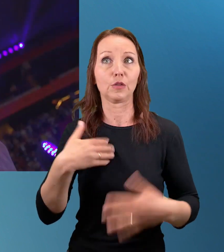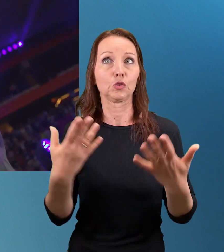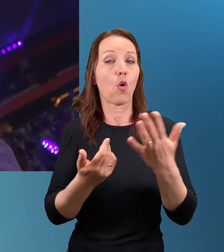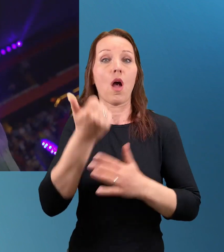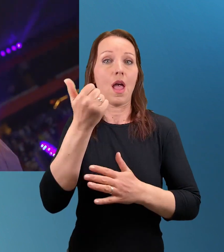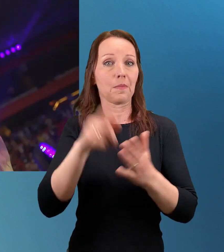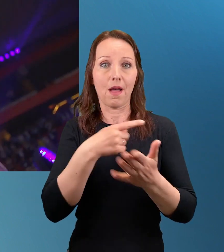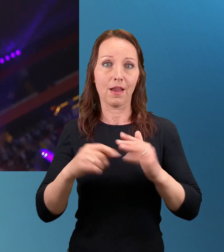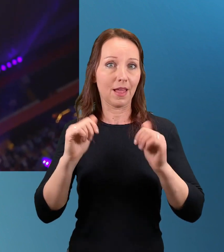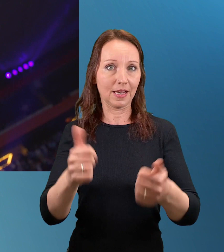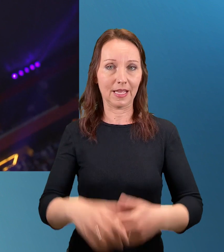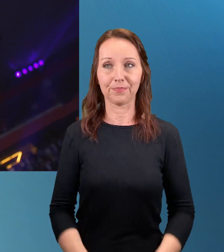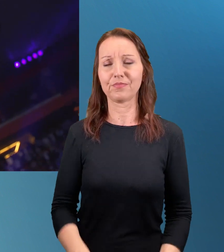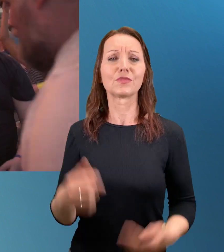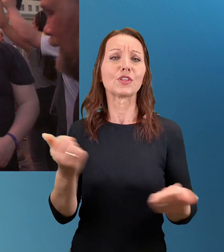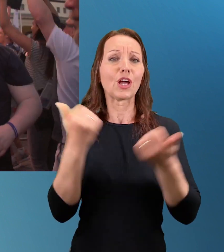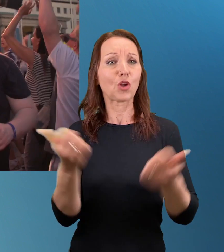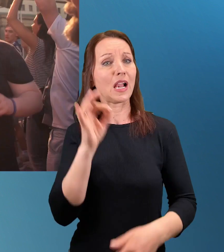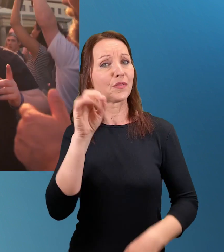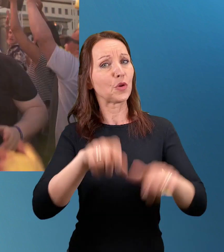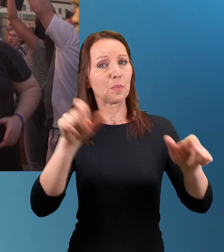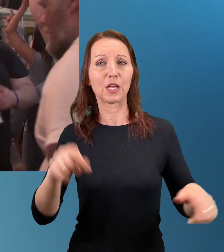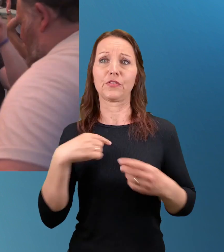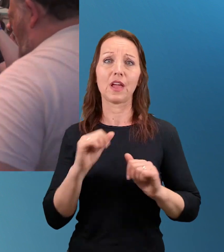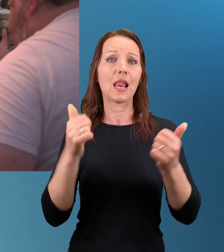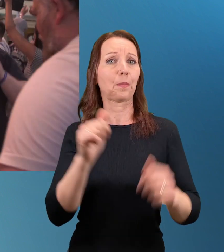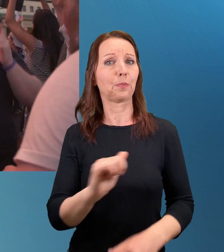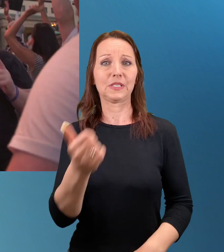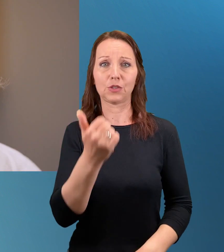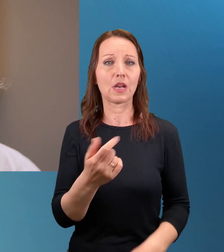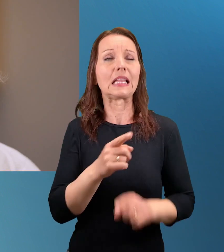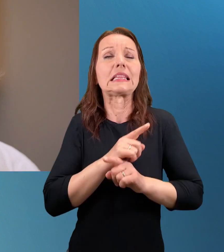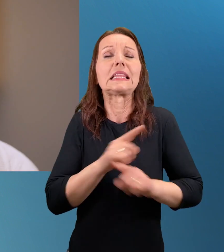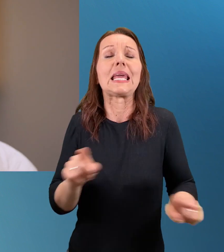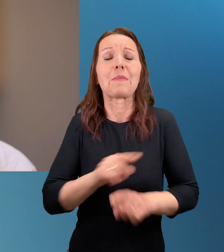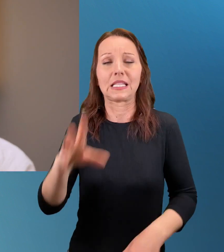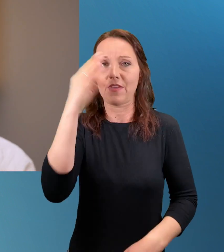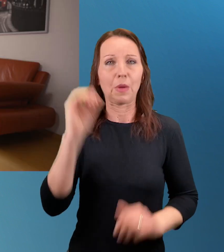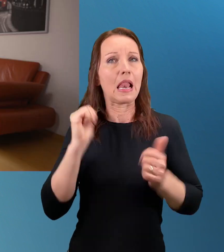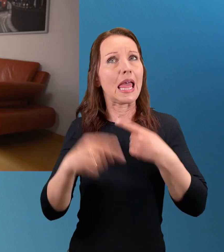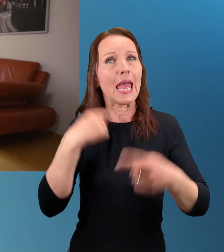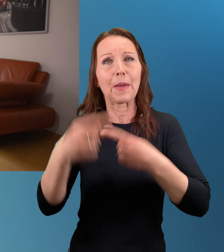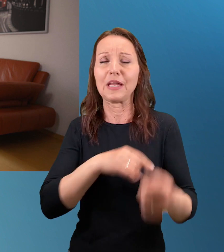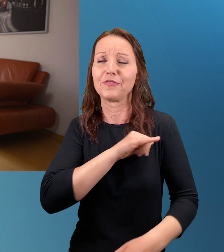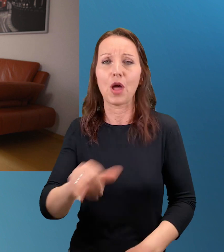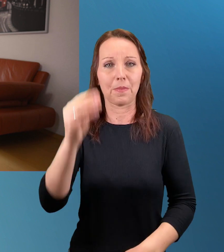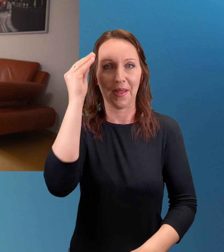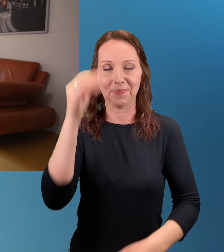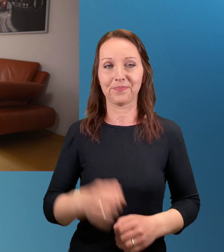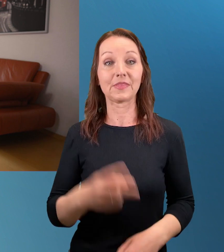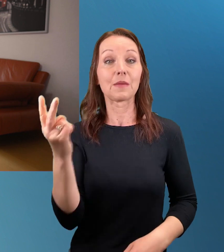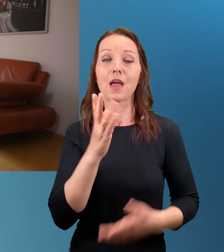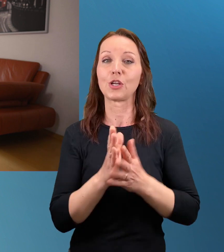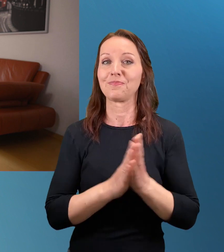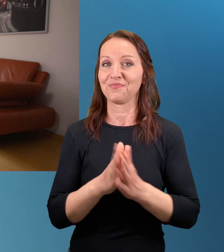Für diese Menschen ist es ein Erlebnis. Das vergessen sie ihr ganzes Leben nicht mehr. Sie freuen sich beide richtig auf